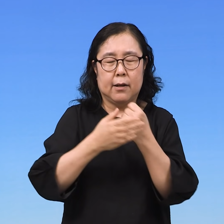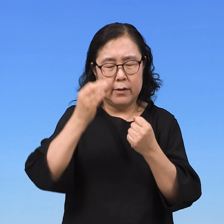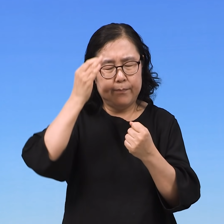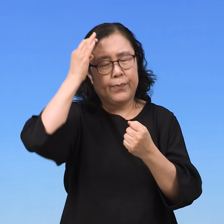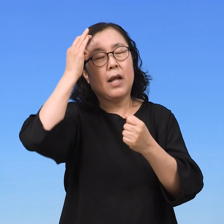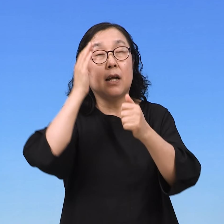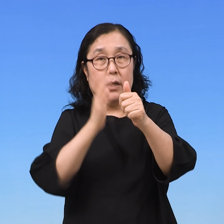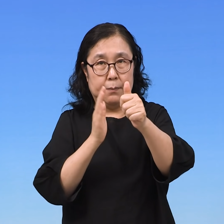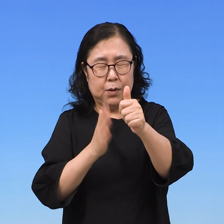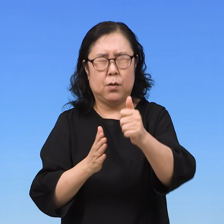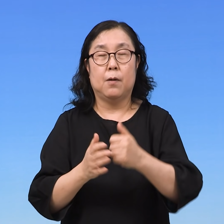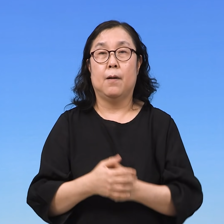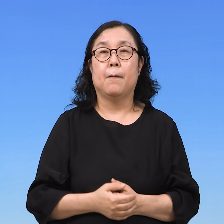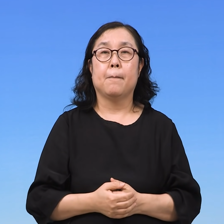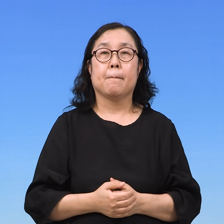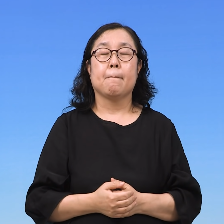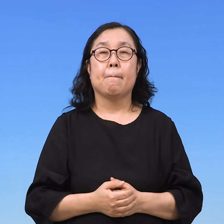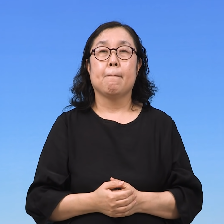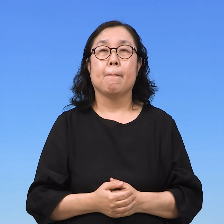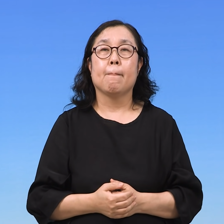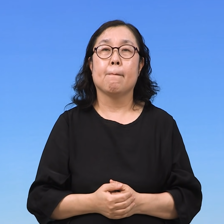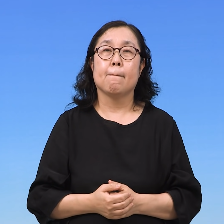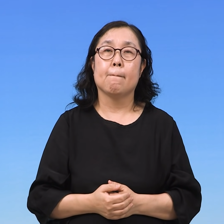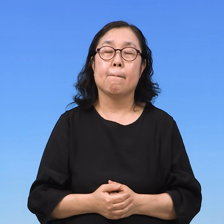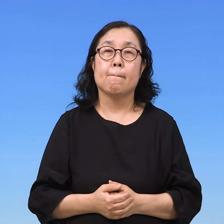은혜였습니다, 하나님.